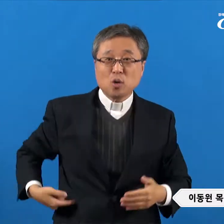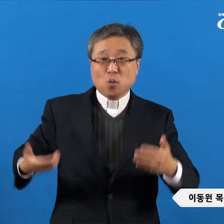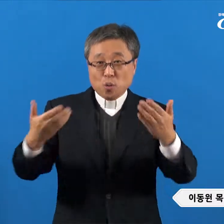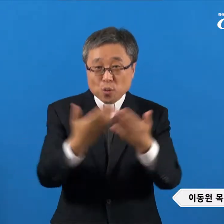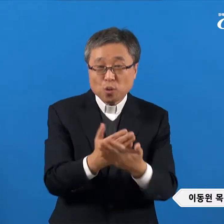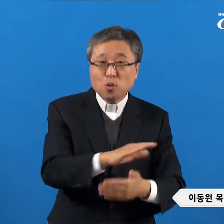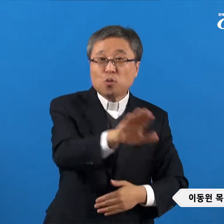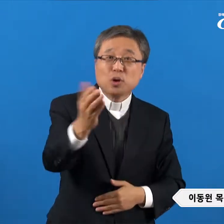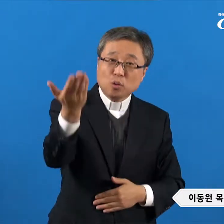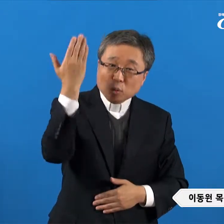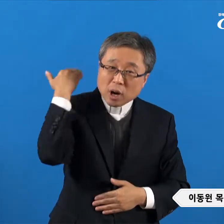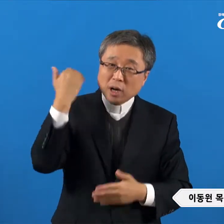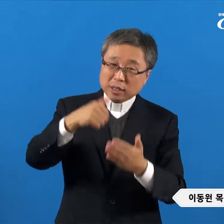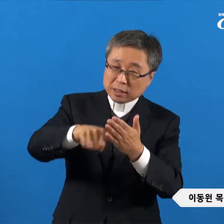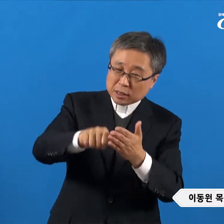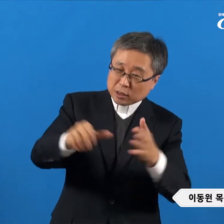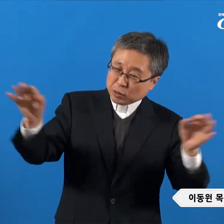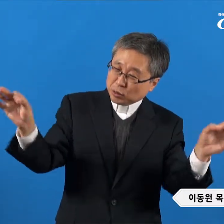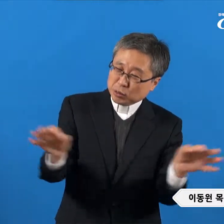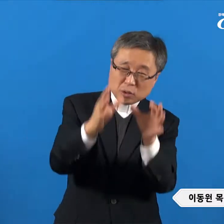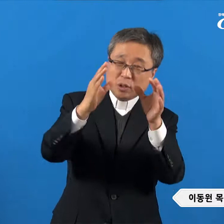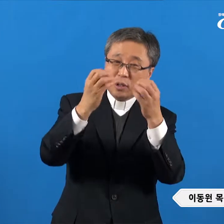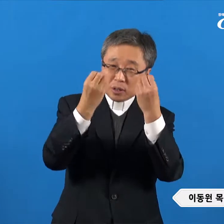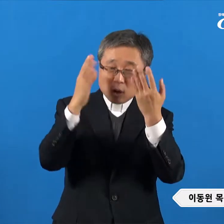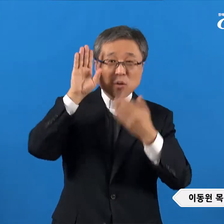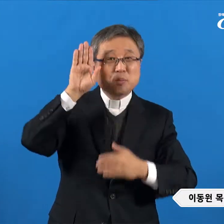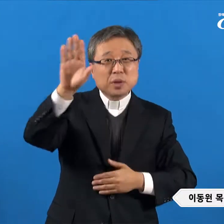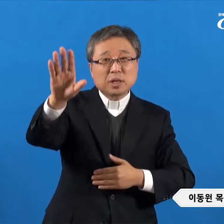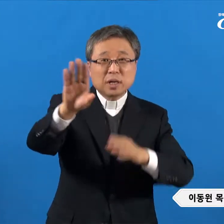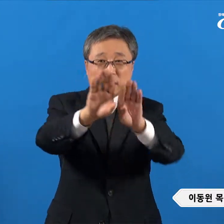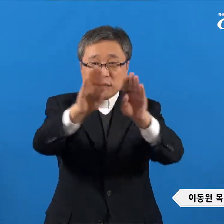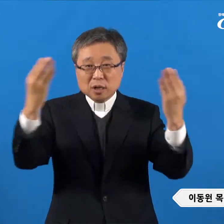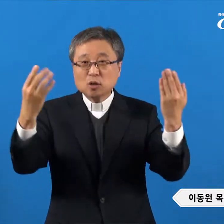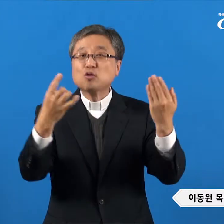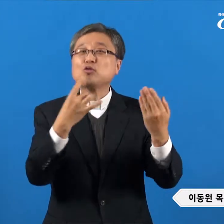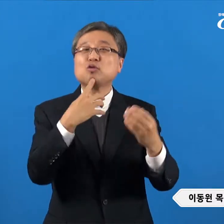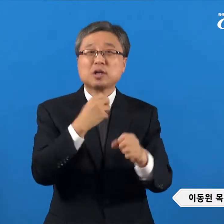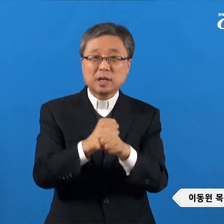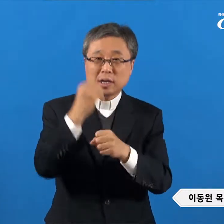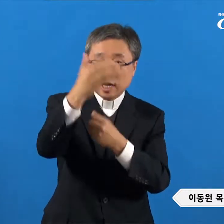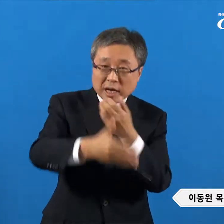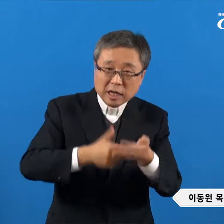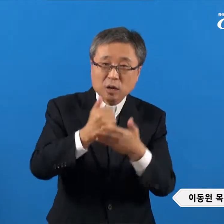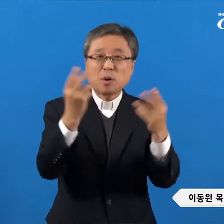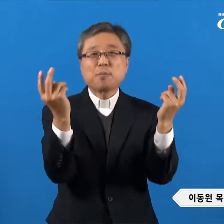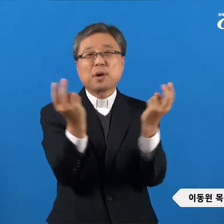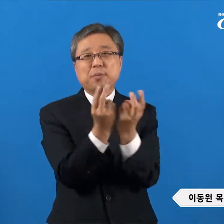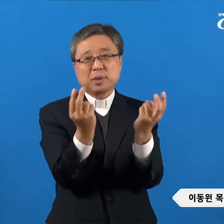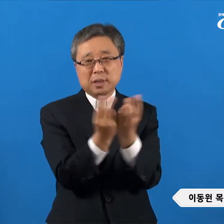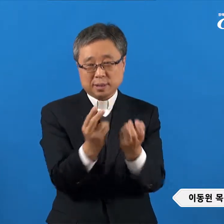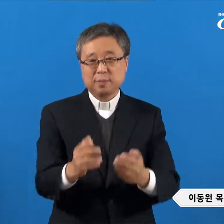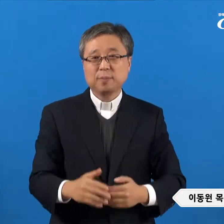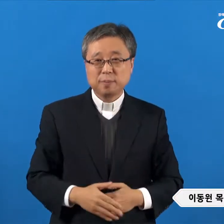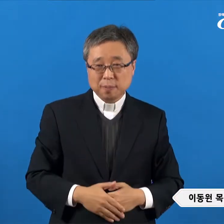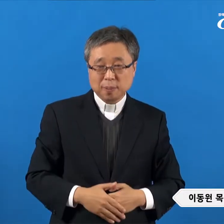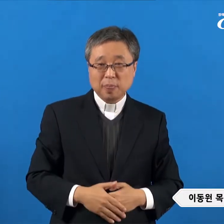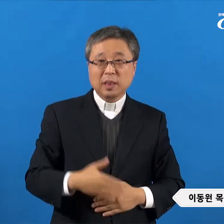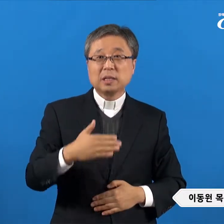우리의 과거를 지우고 새로운 미래를 여는 유일한 하나님의 방편이십니다. 나는